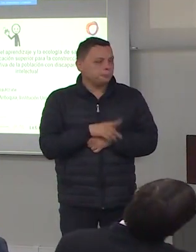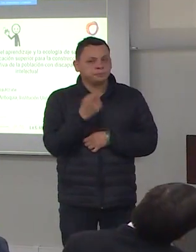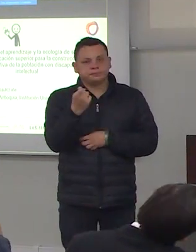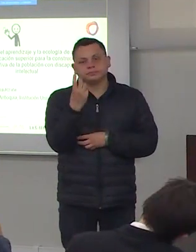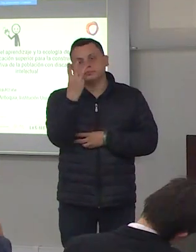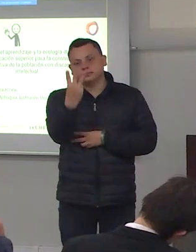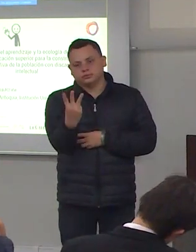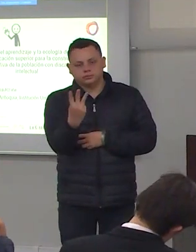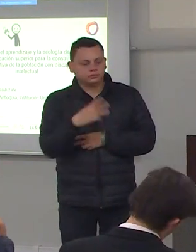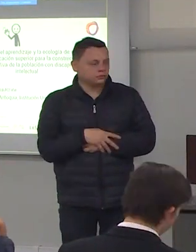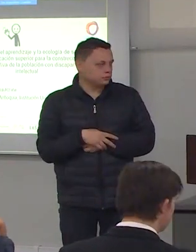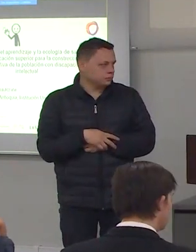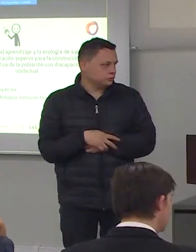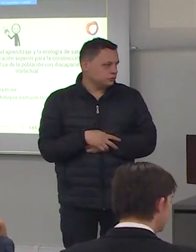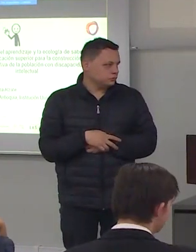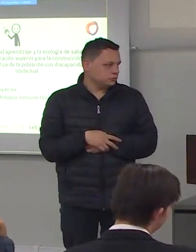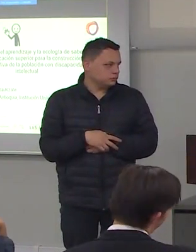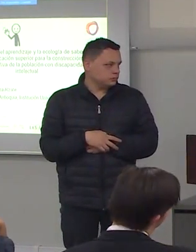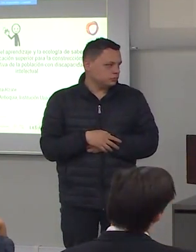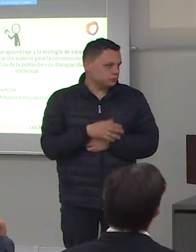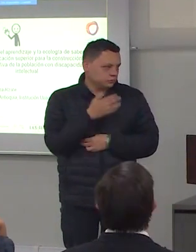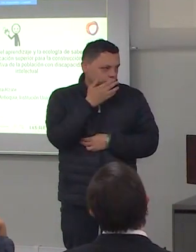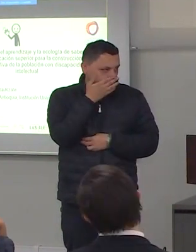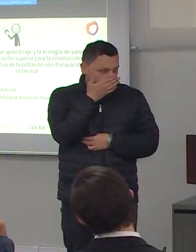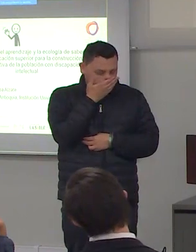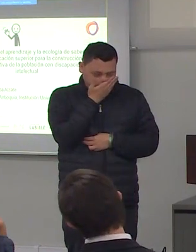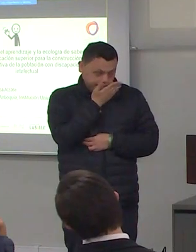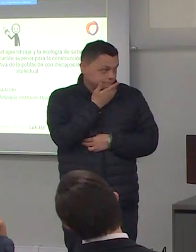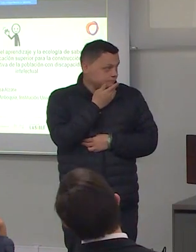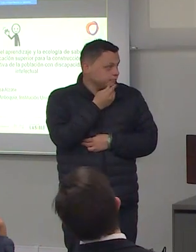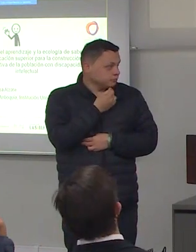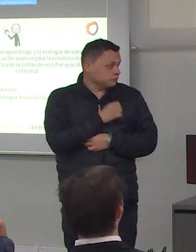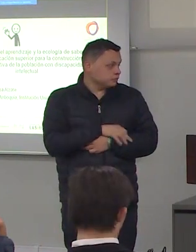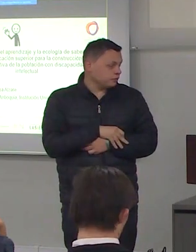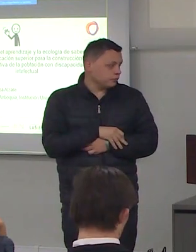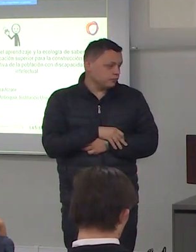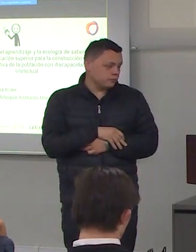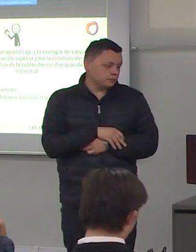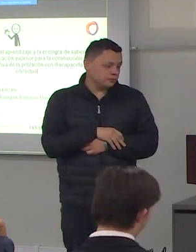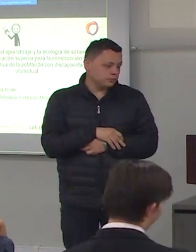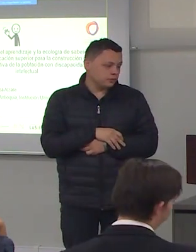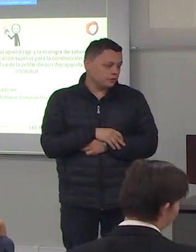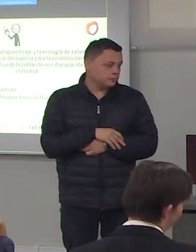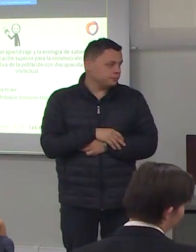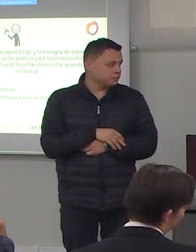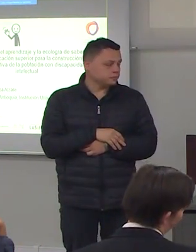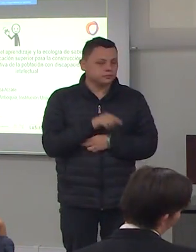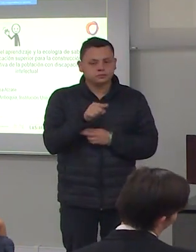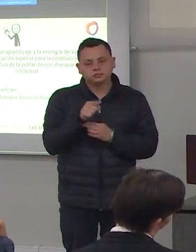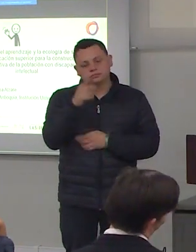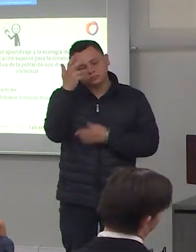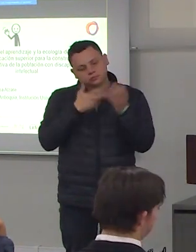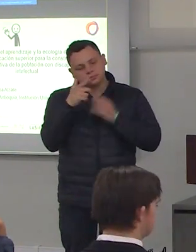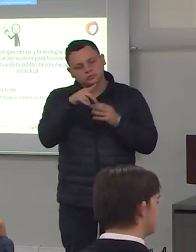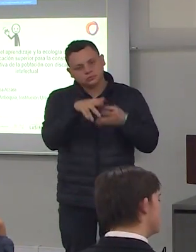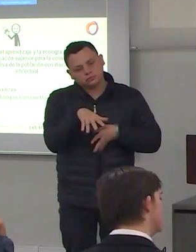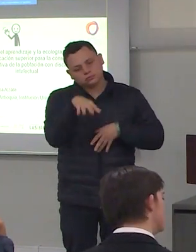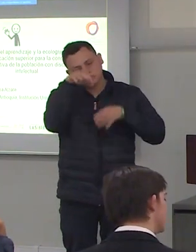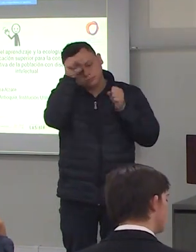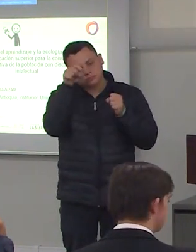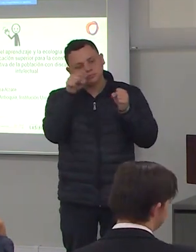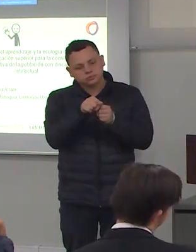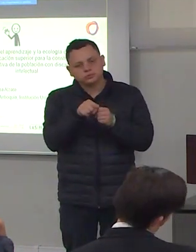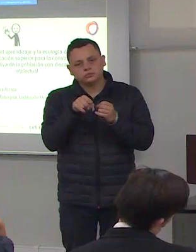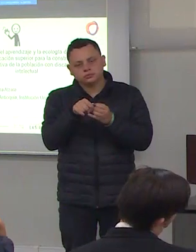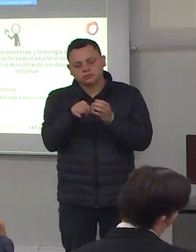tres. Esta tercera se titula La evaluación del aprendizaje y la